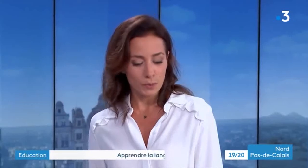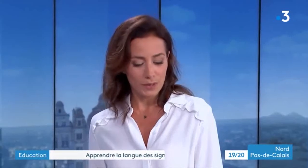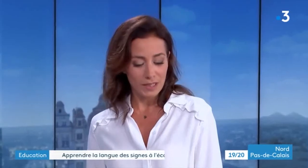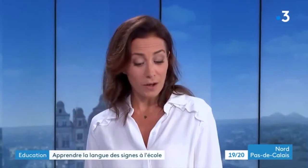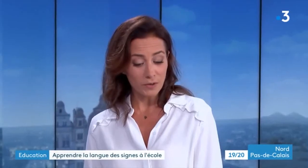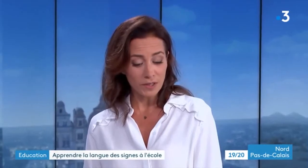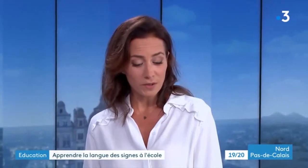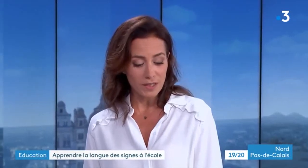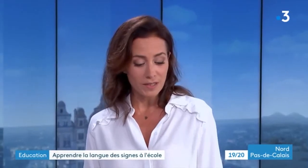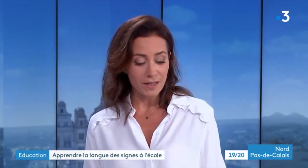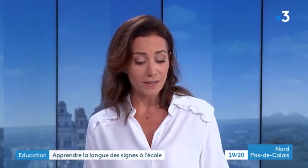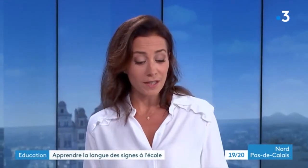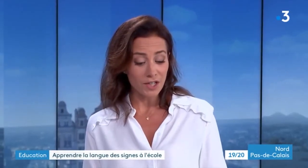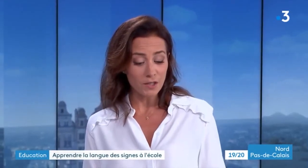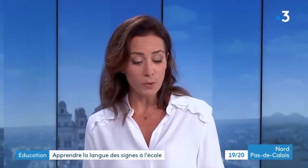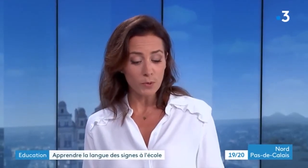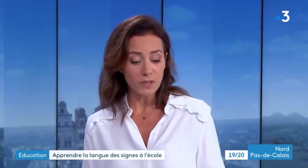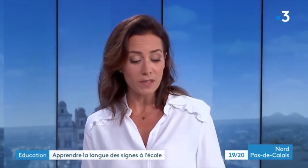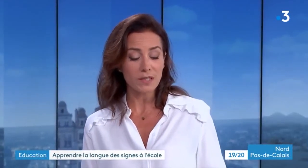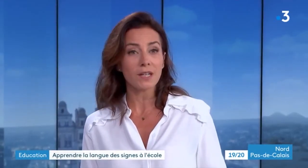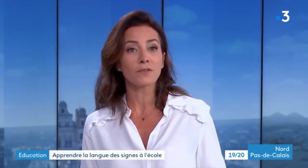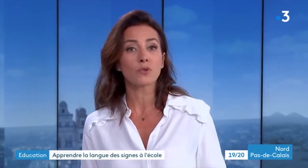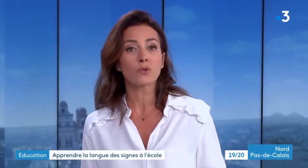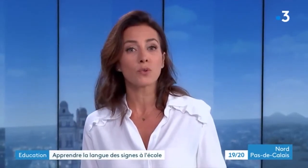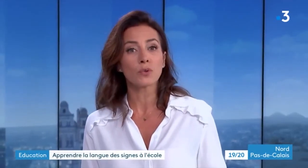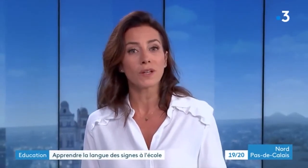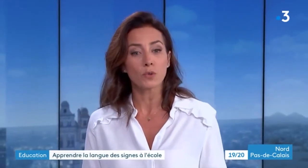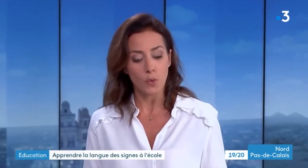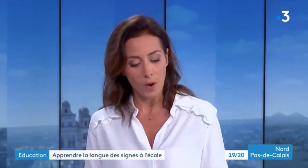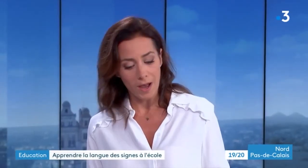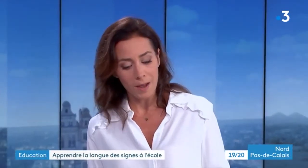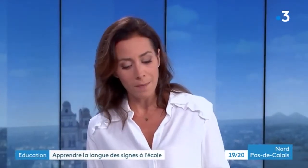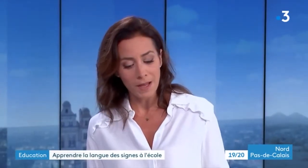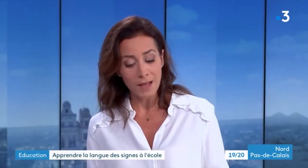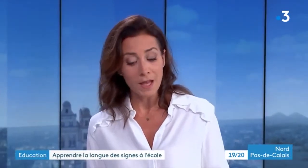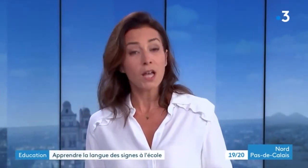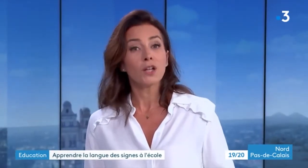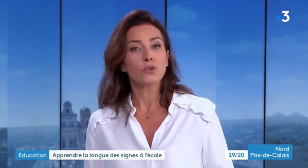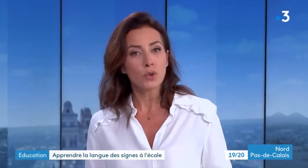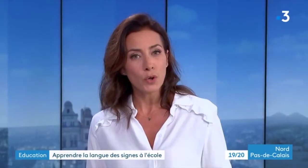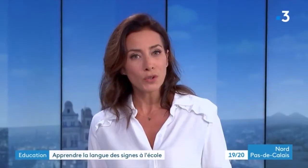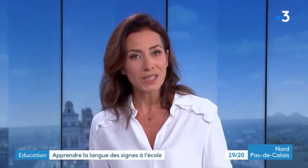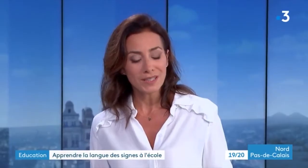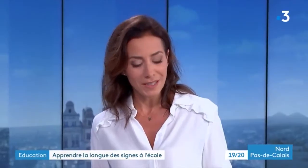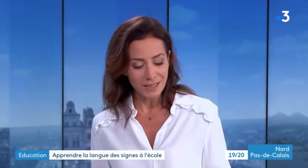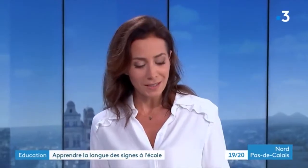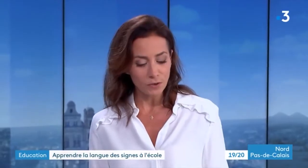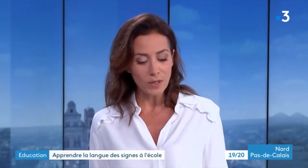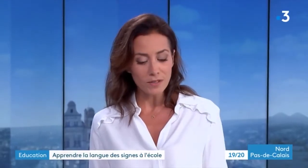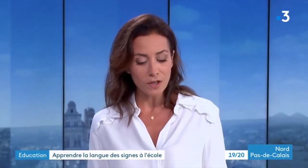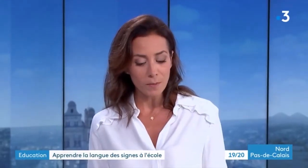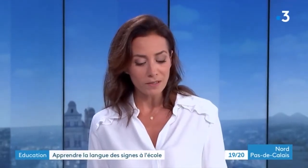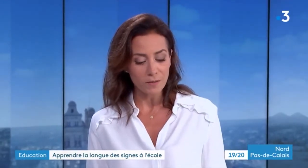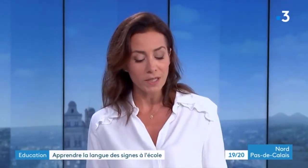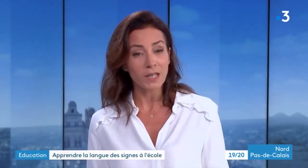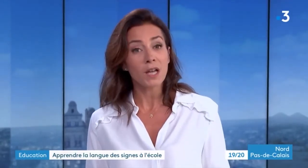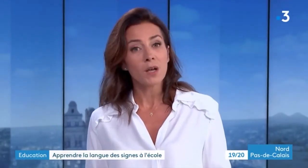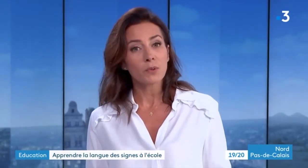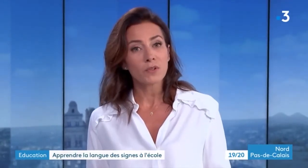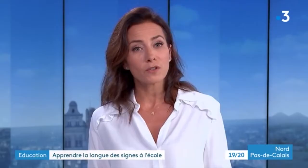Depuis la rentrée, le lycée La Sagesse propose à ses élèves de seconde un cours à part de langue des signes, 3 heures par semaine pour cette